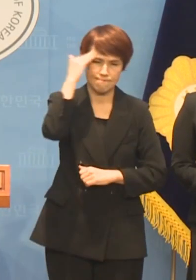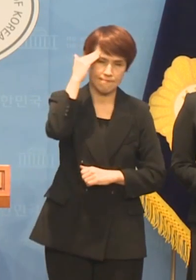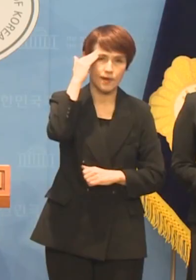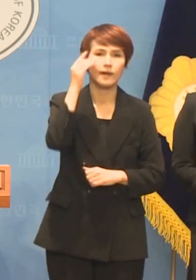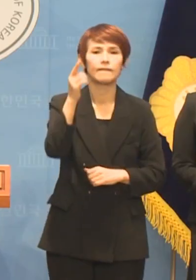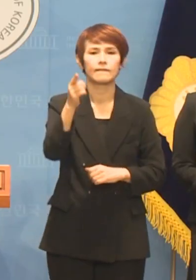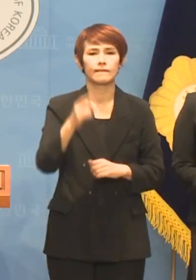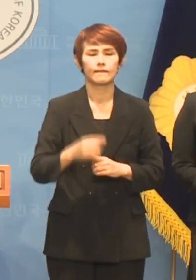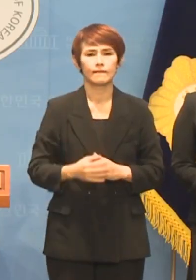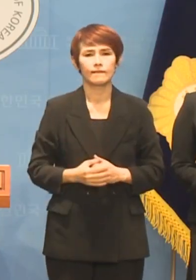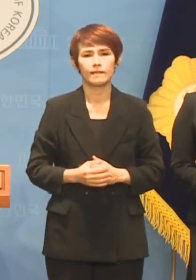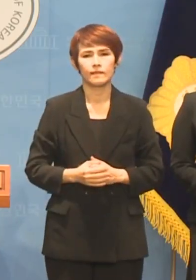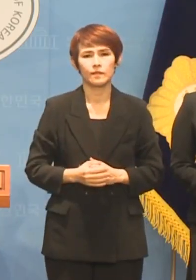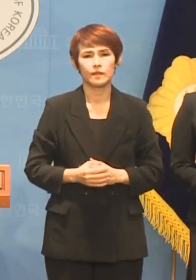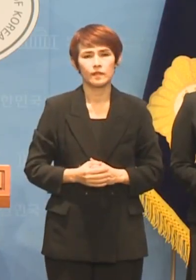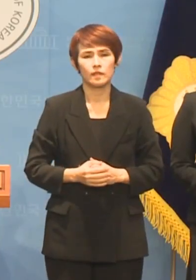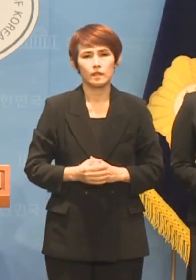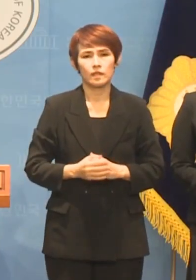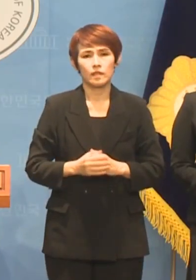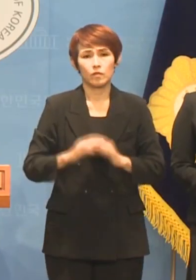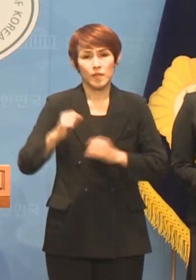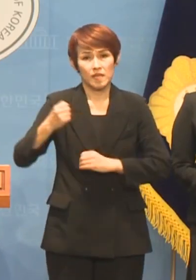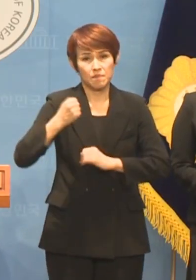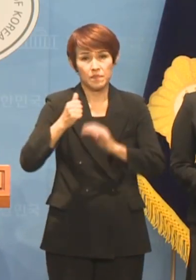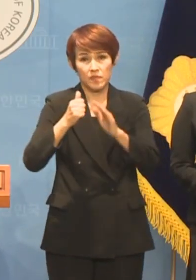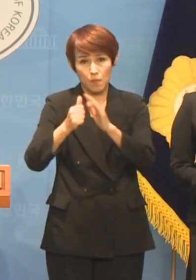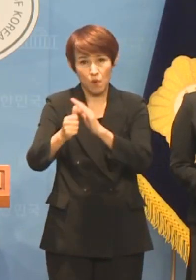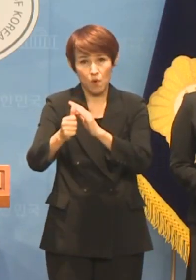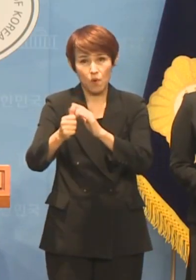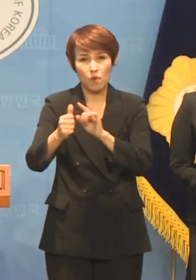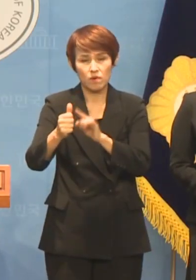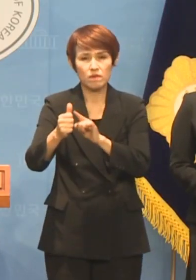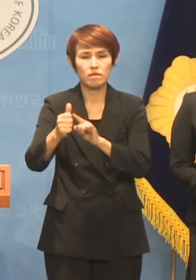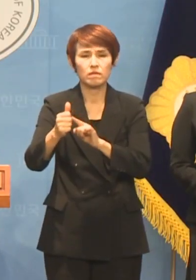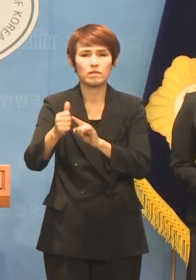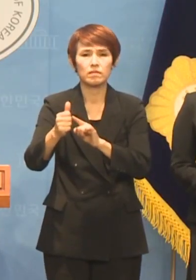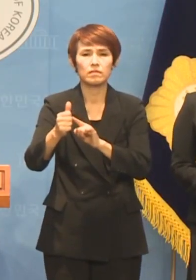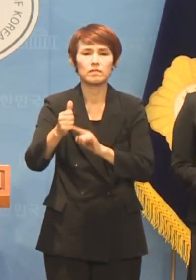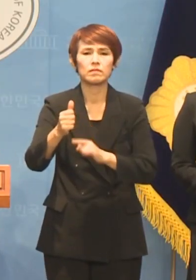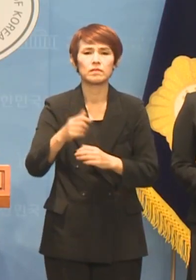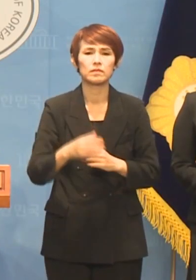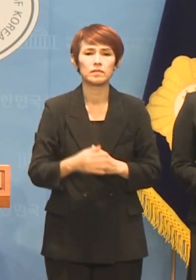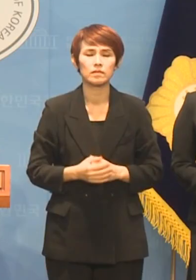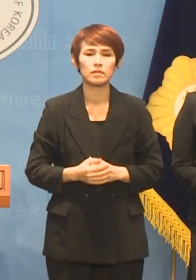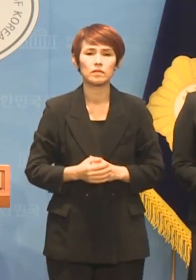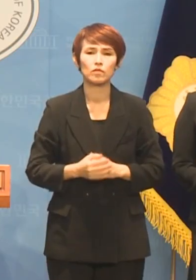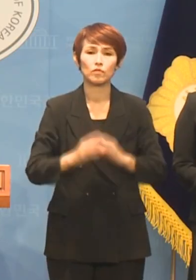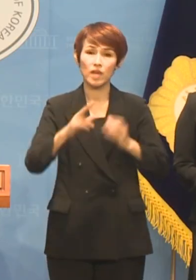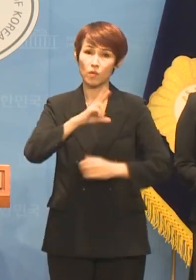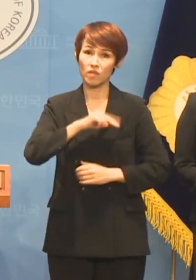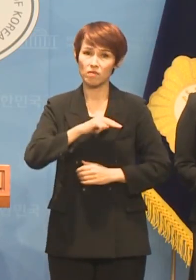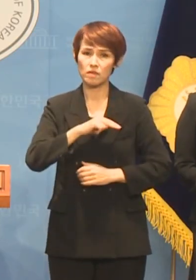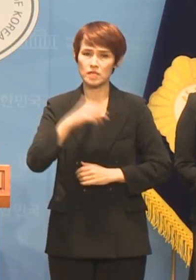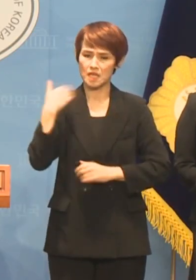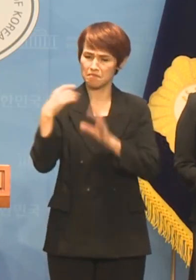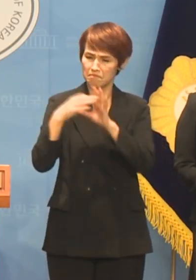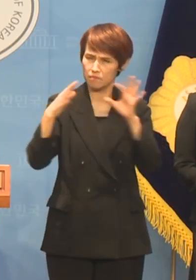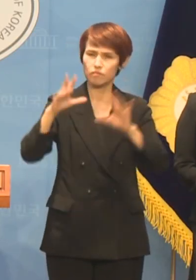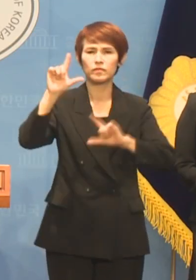놓고 있습니다. 국민의 대표인 국회의원으로서 책임을 방기하고